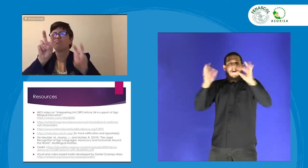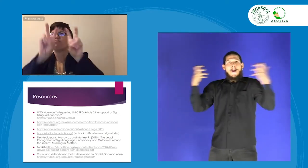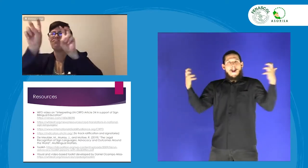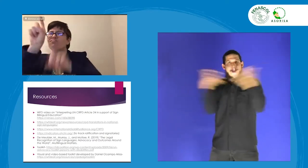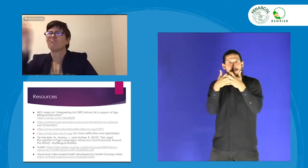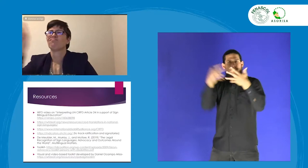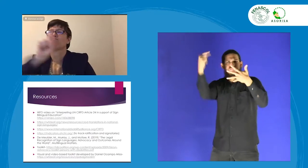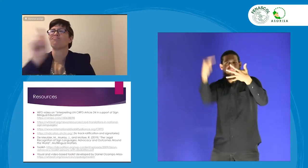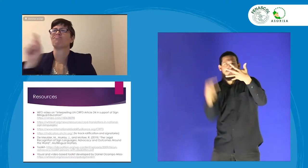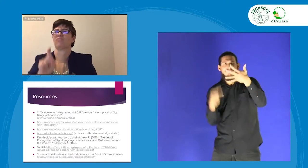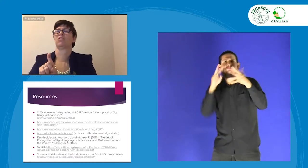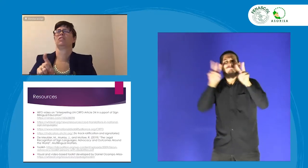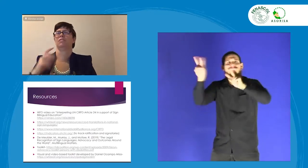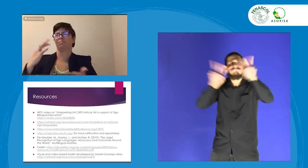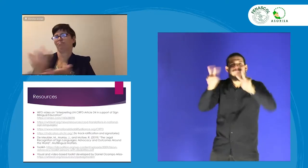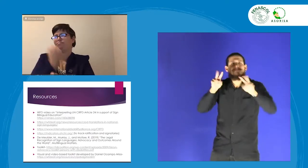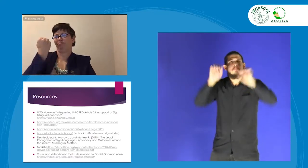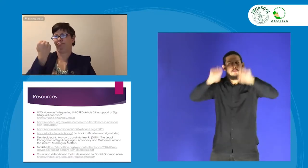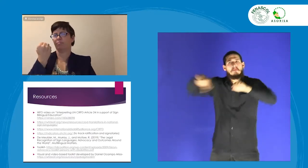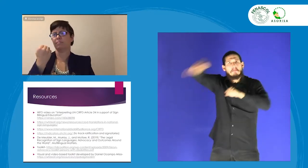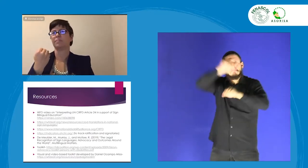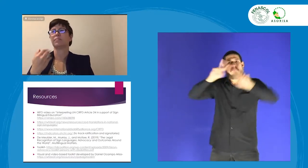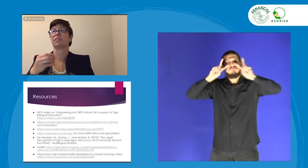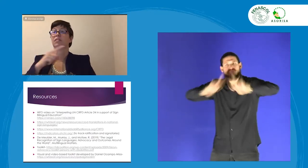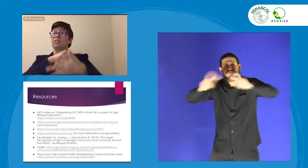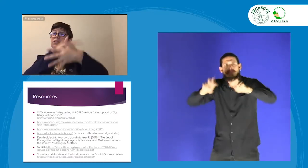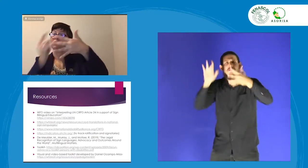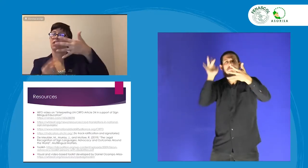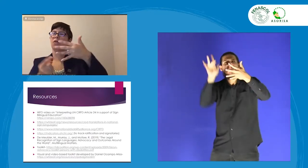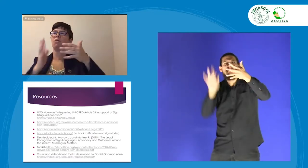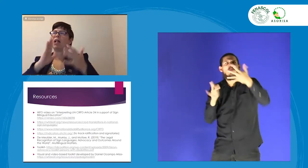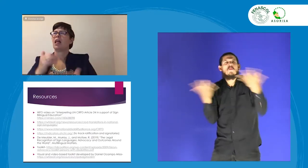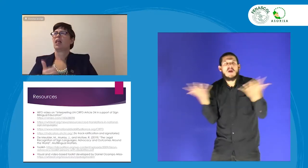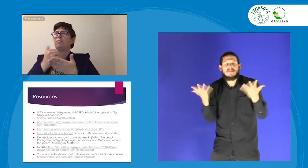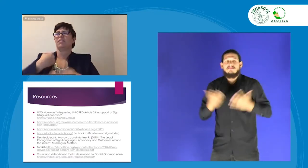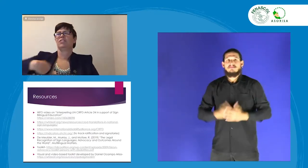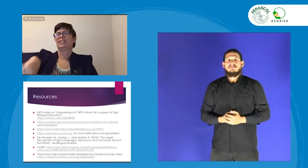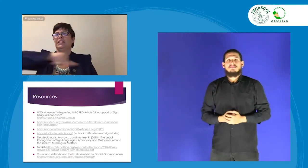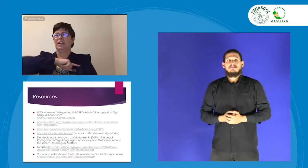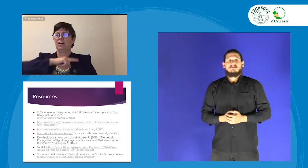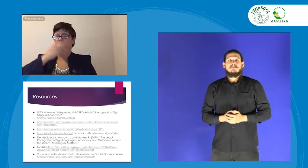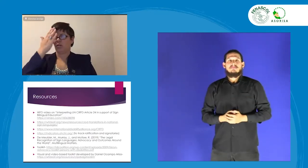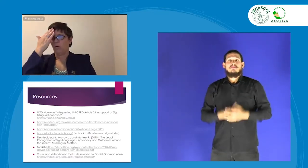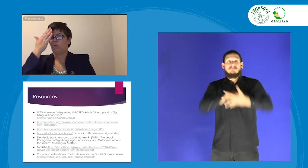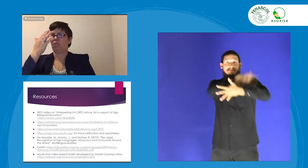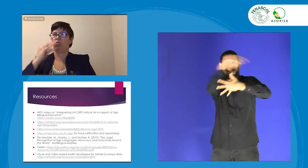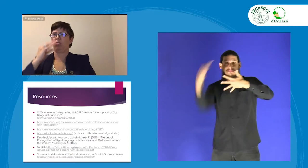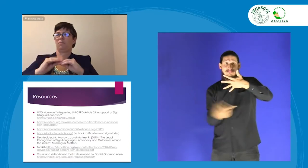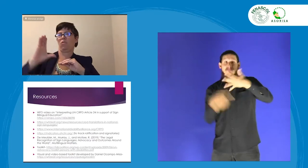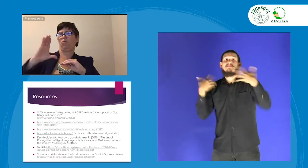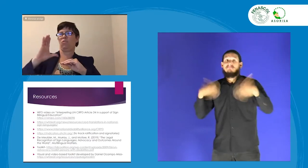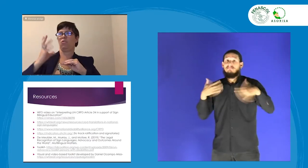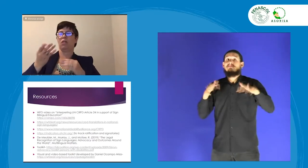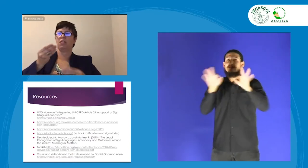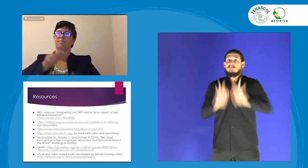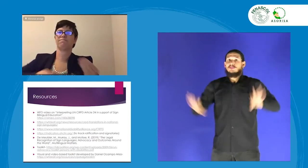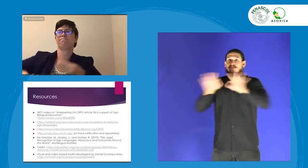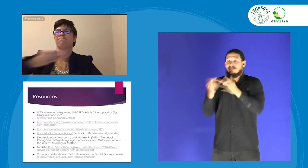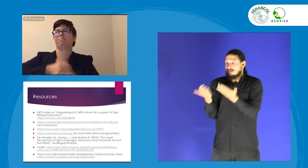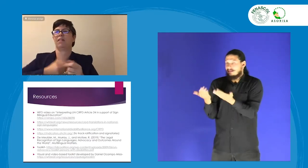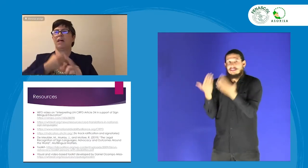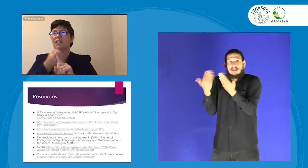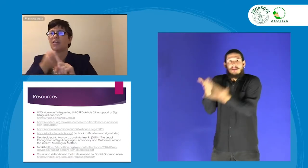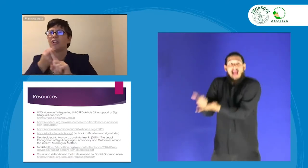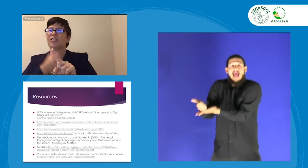mucho poder verlo allí y poder saber pues que ustedes tienen esa gran ganancia con todos los recursos con los que cuentan en